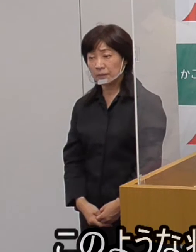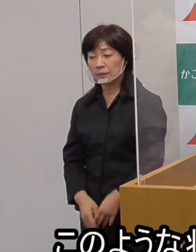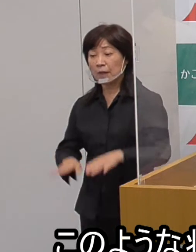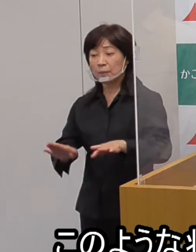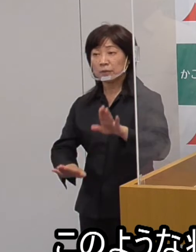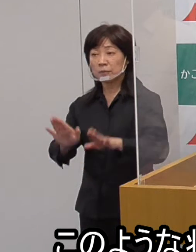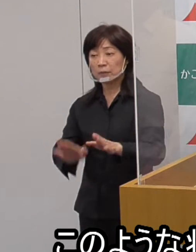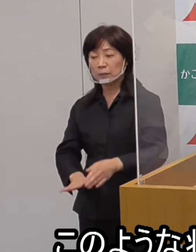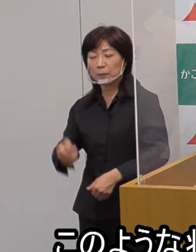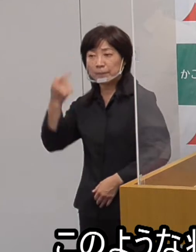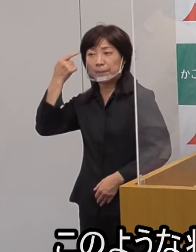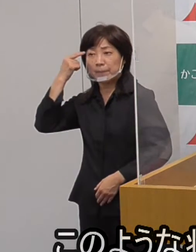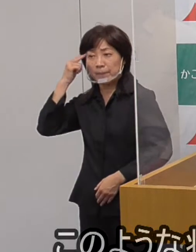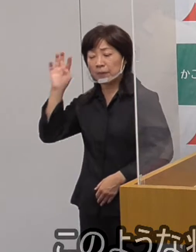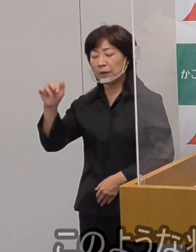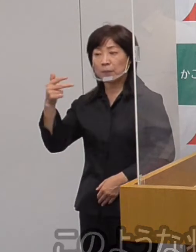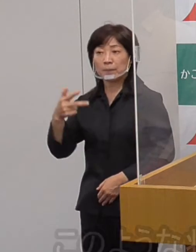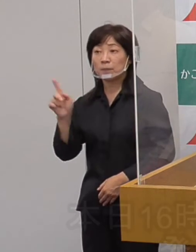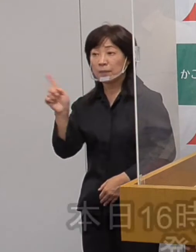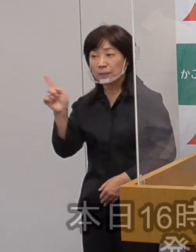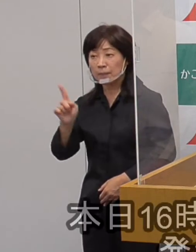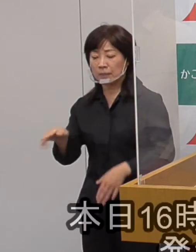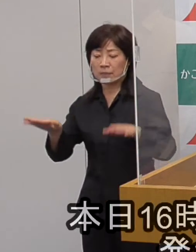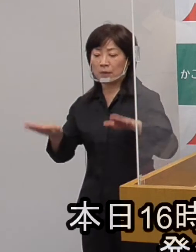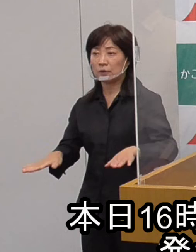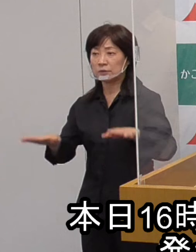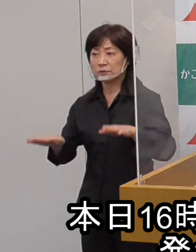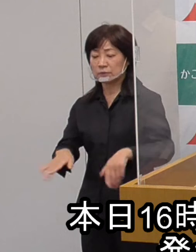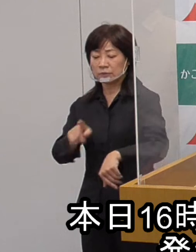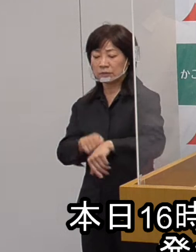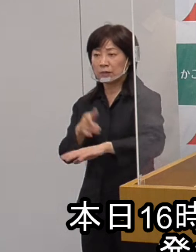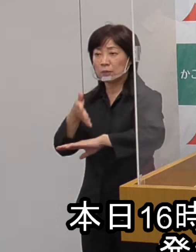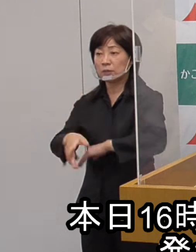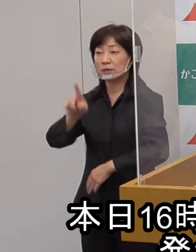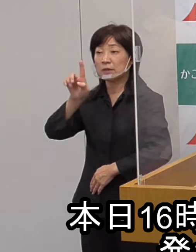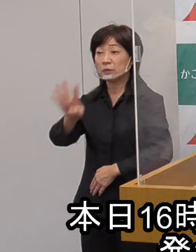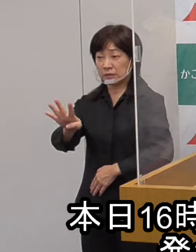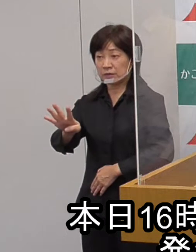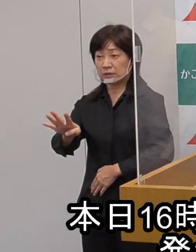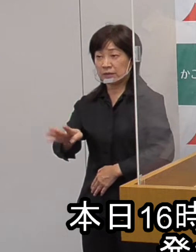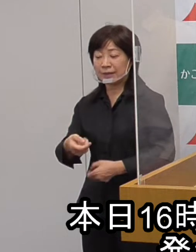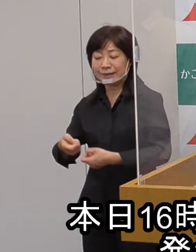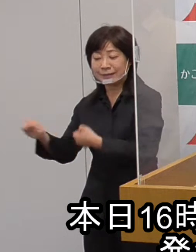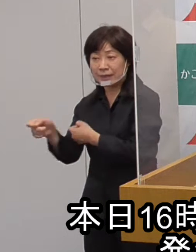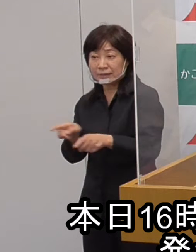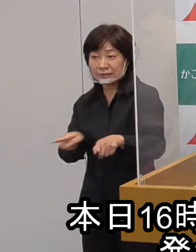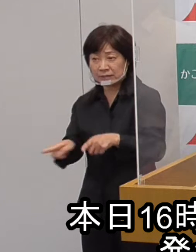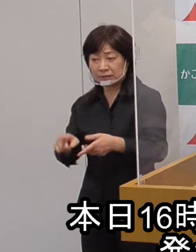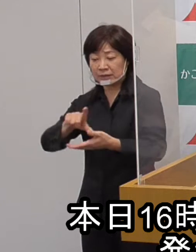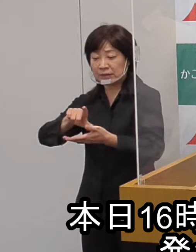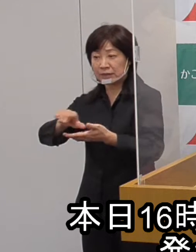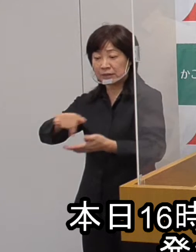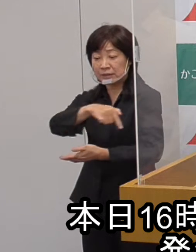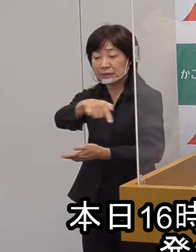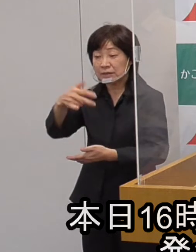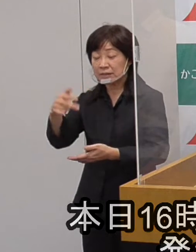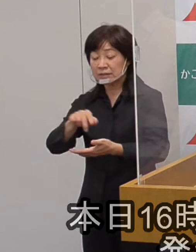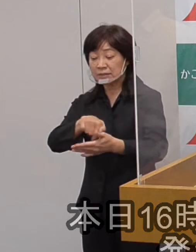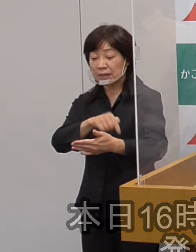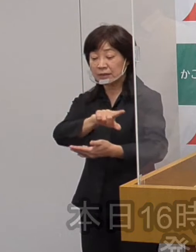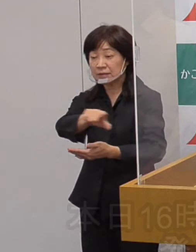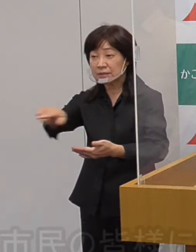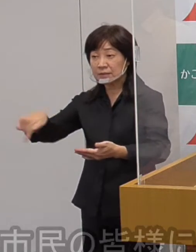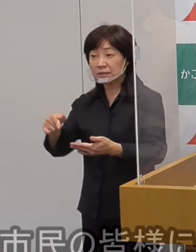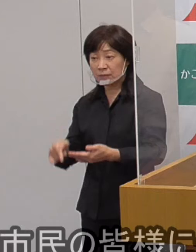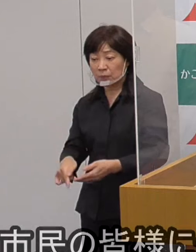ような状況を踏まえ、鹿児島市では本日16時に避難指示を市内全域に発令する予